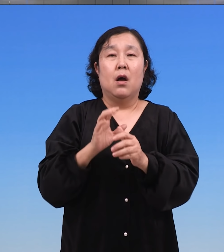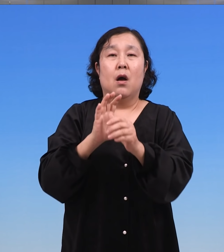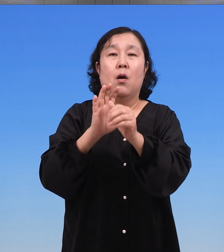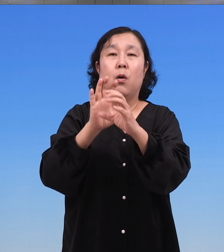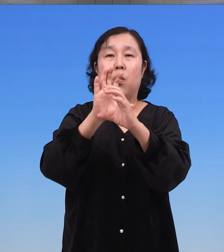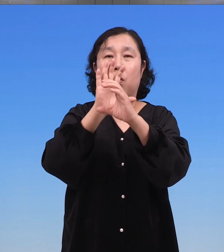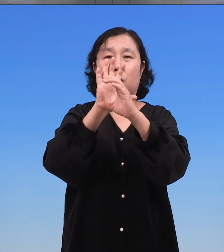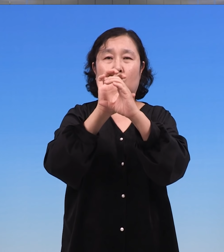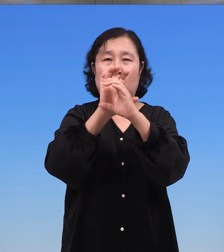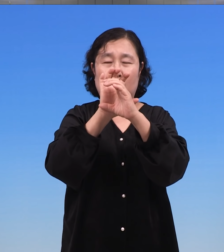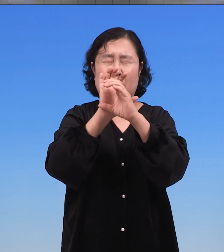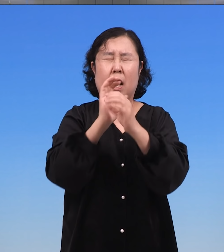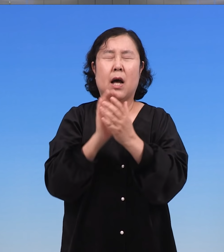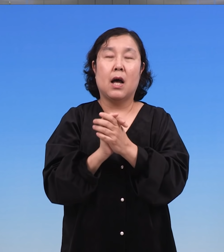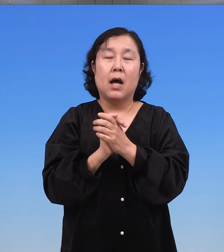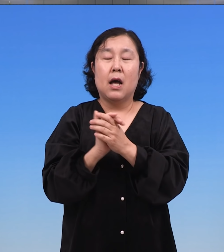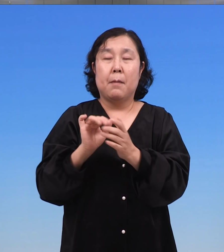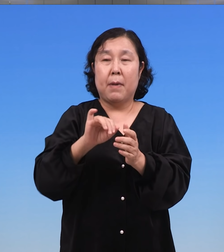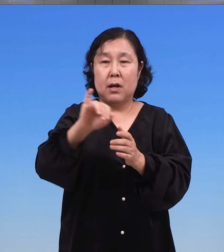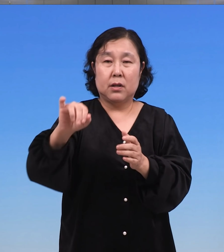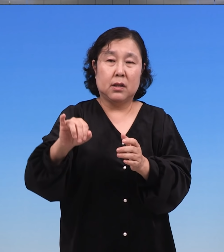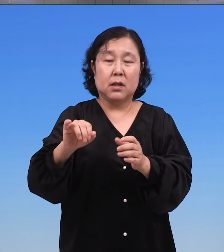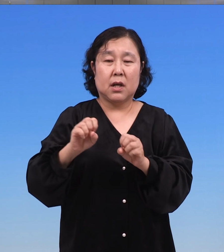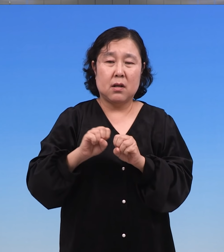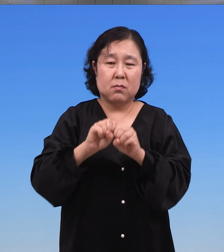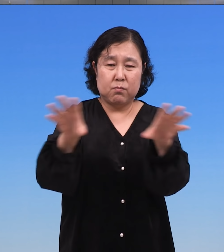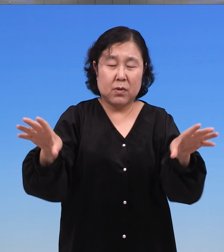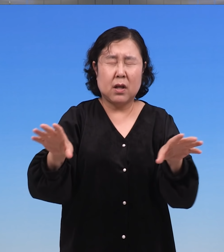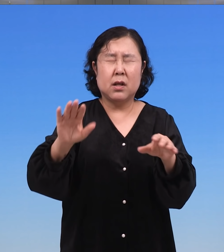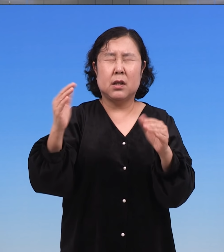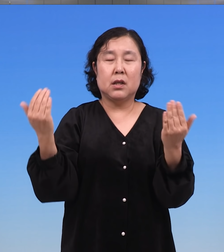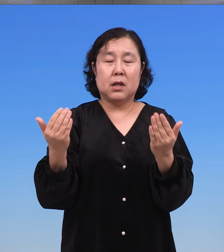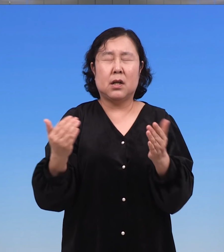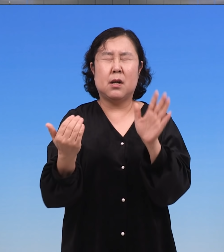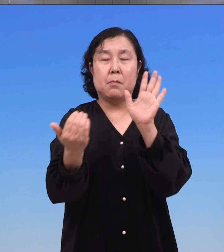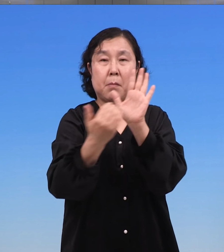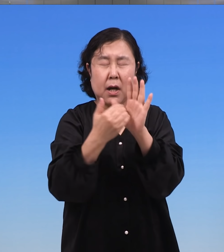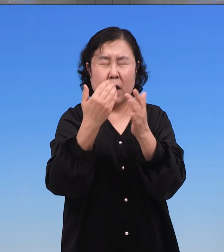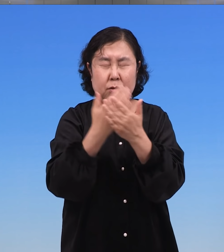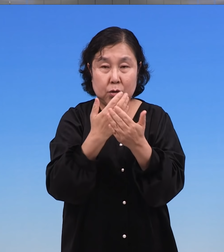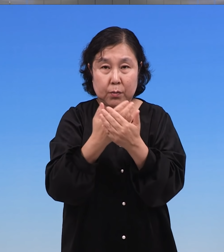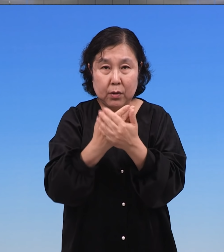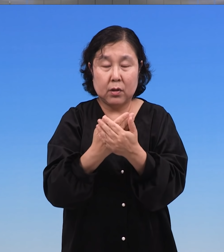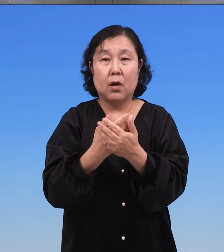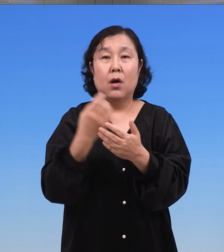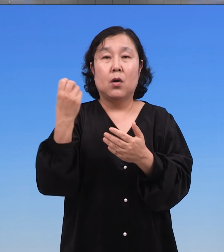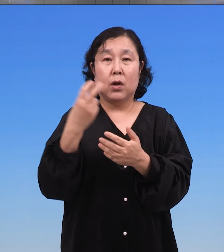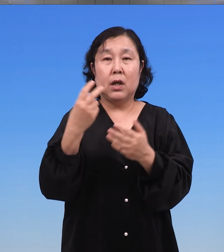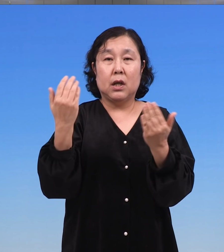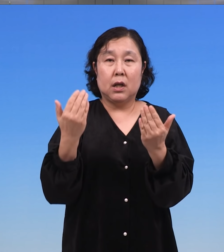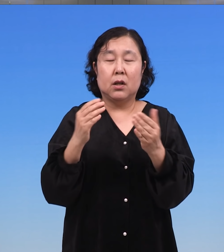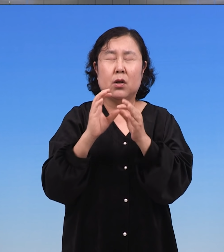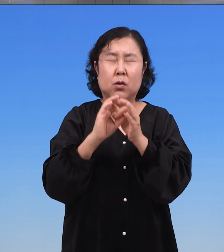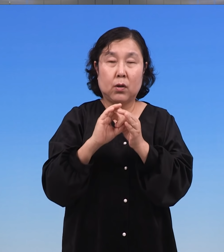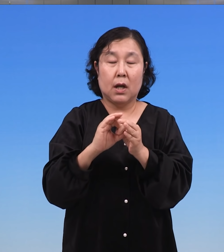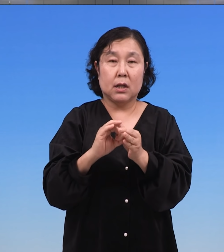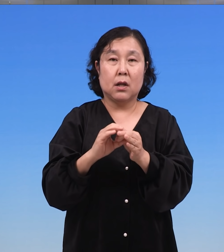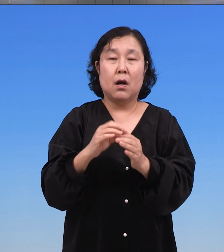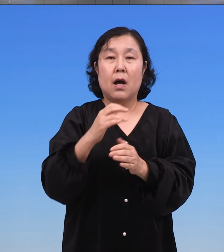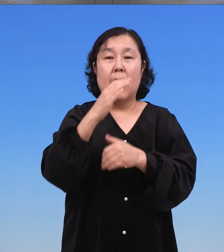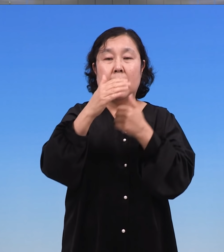아버지 코로나 바이러스가 확산되는 일을 주님 막아주시기를 원합니다. 그리고 이것으로 끝나는 것이 아니라 이 일들을